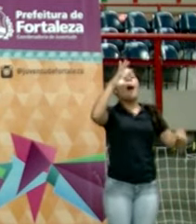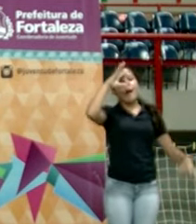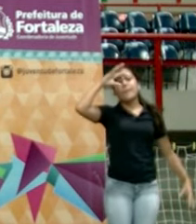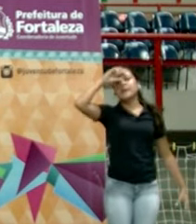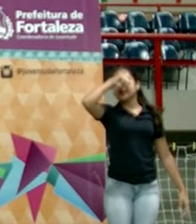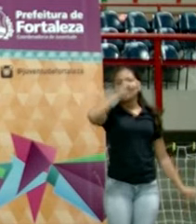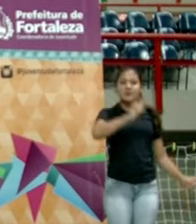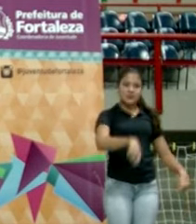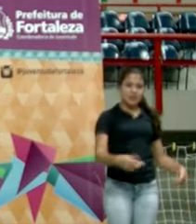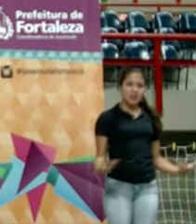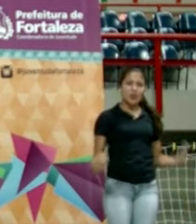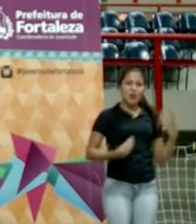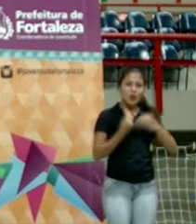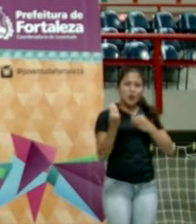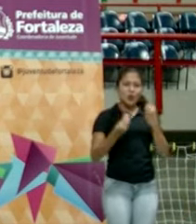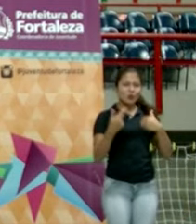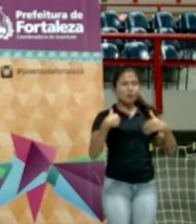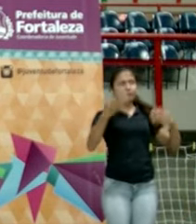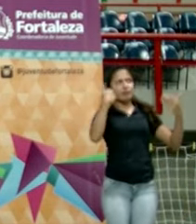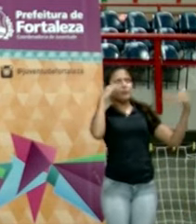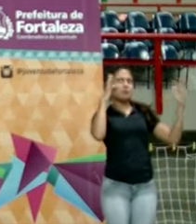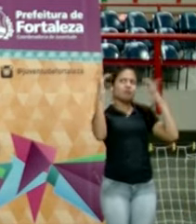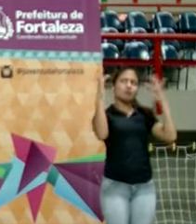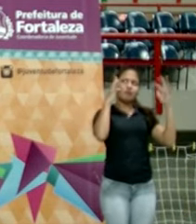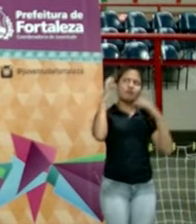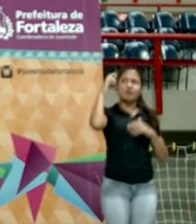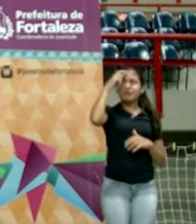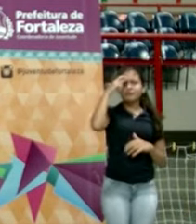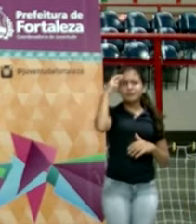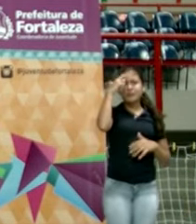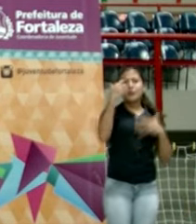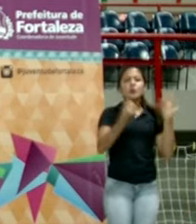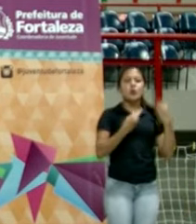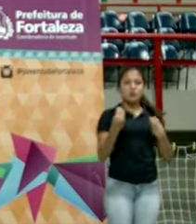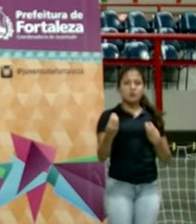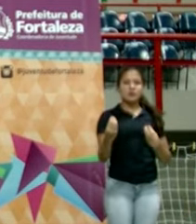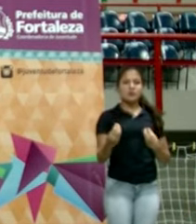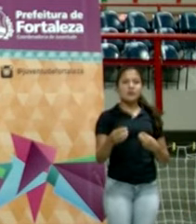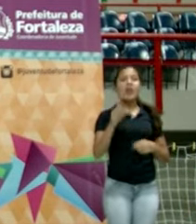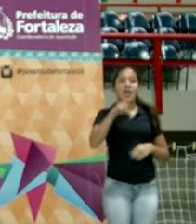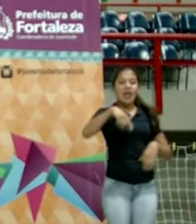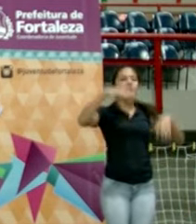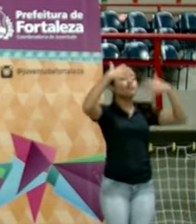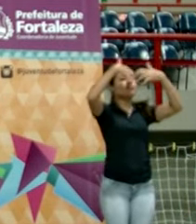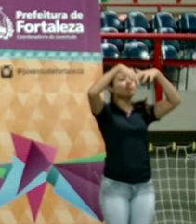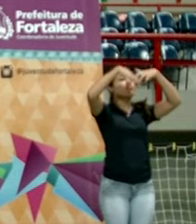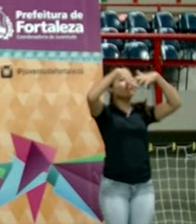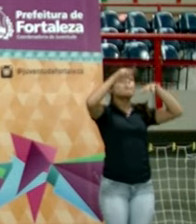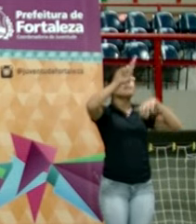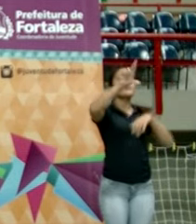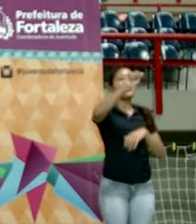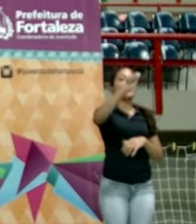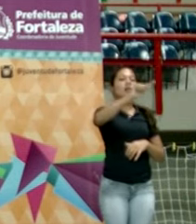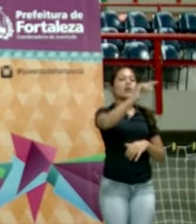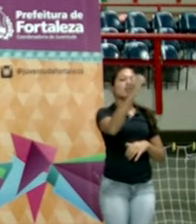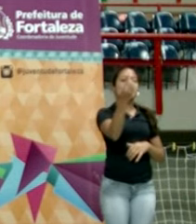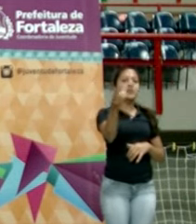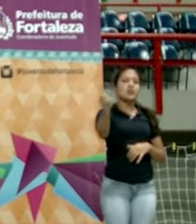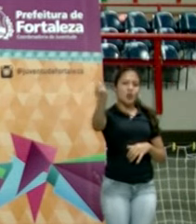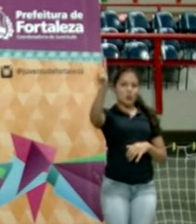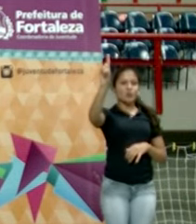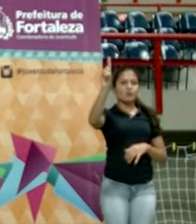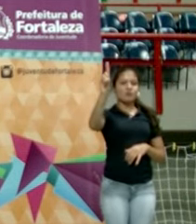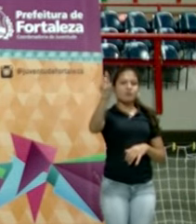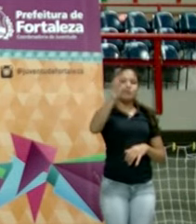chego no mundo das ideias? Bem facilzinho. Tem um ônibusinho chamado Razão, né? Via Siqueira. Você pega lá o